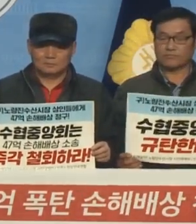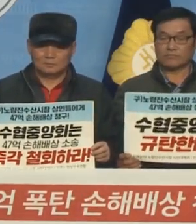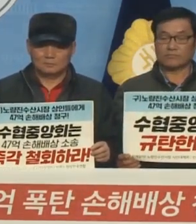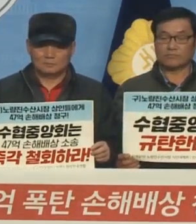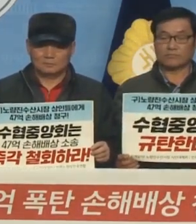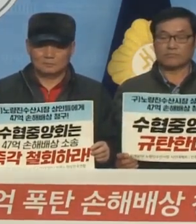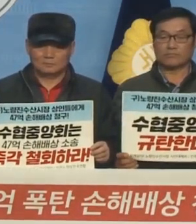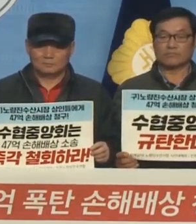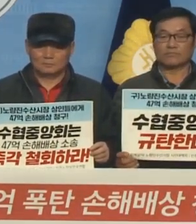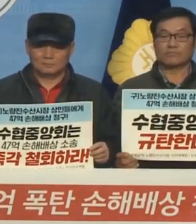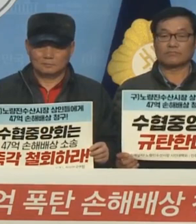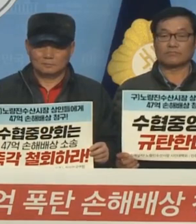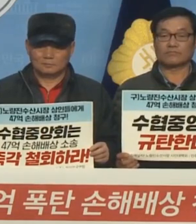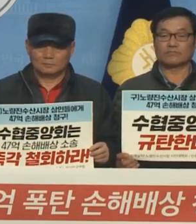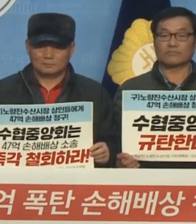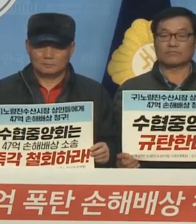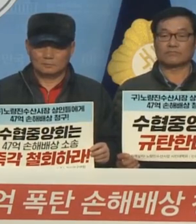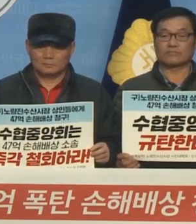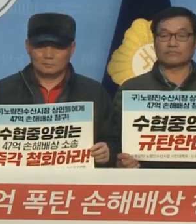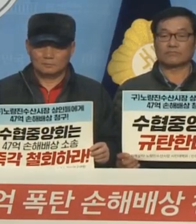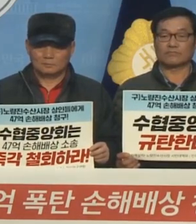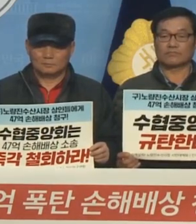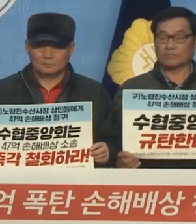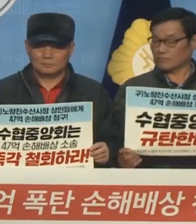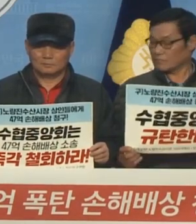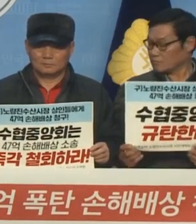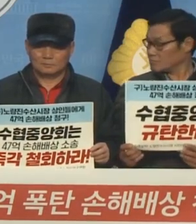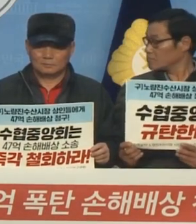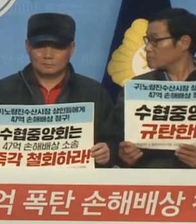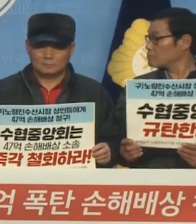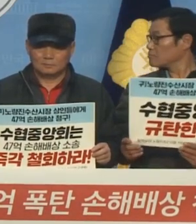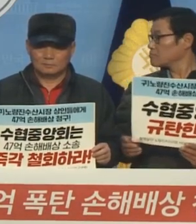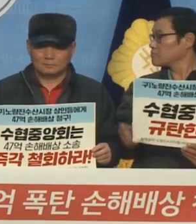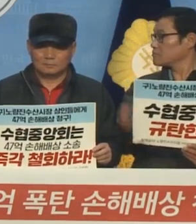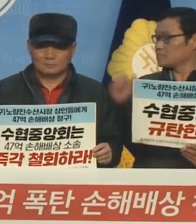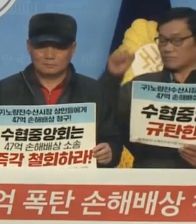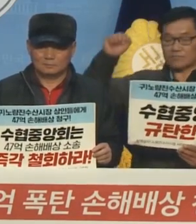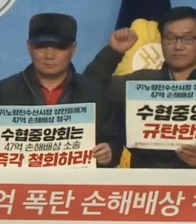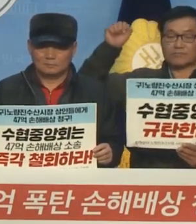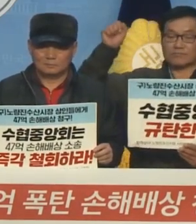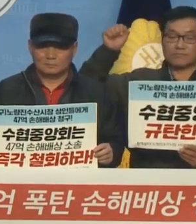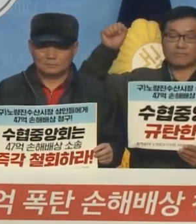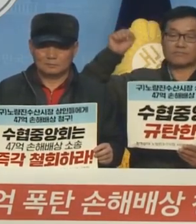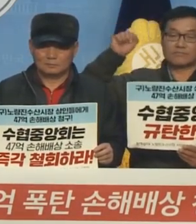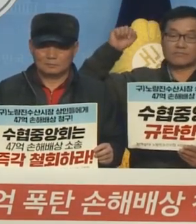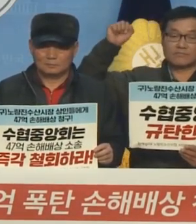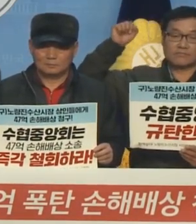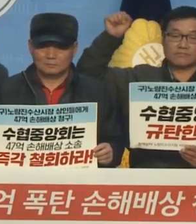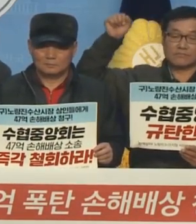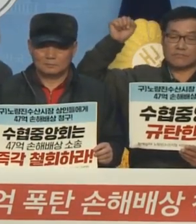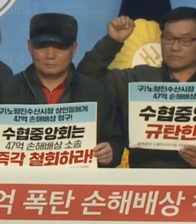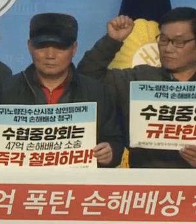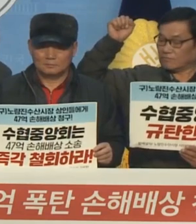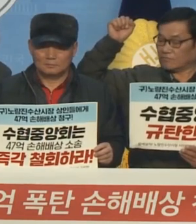네, 구호를 외치는 건 안 돼서 주먹 불끈 하고 네, 사진 찍고 마무리하겠습니다.